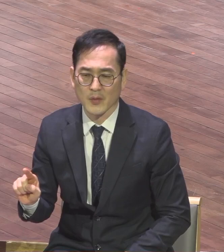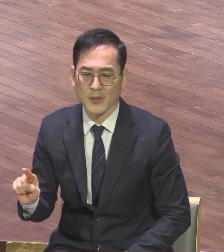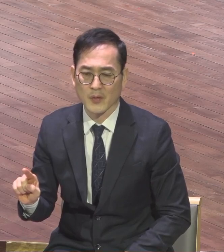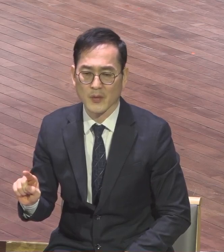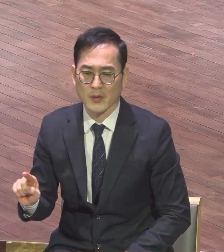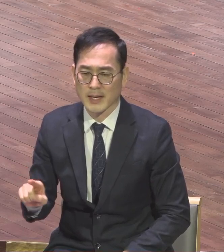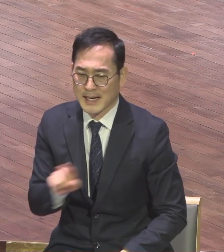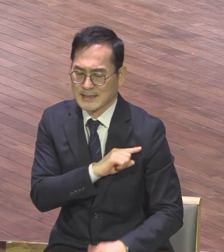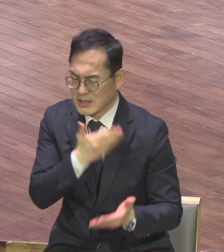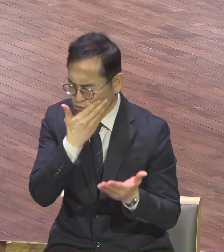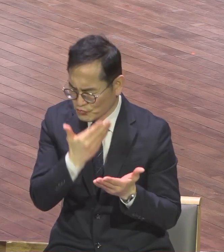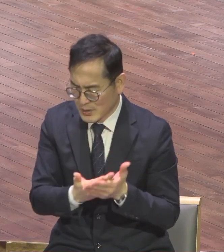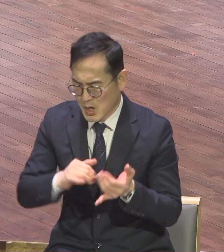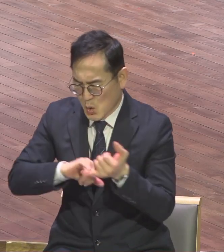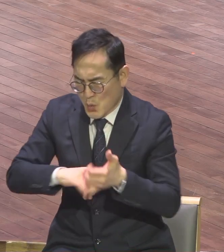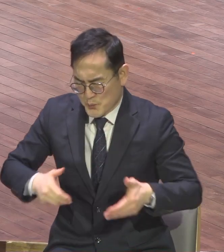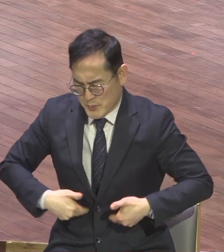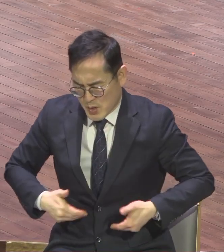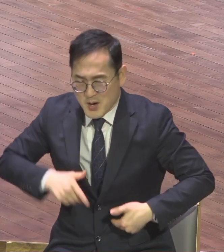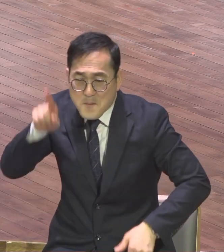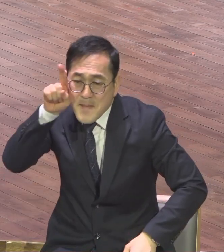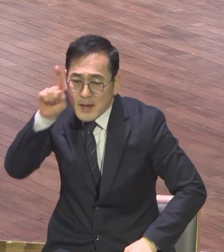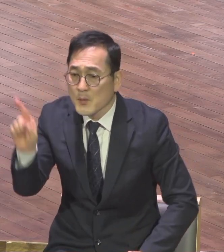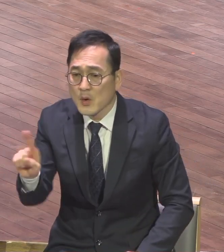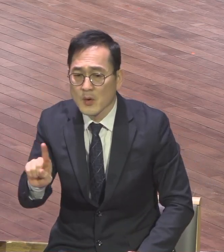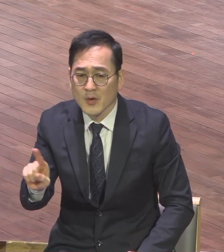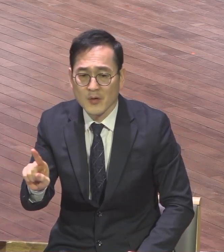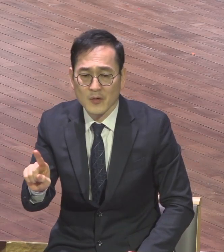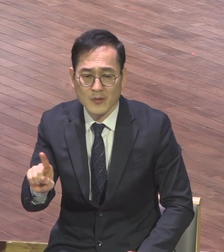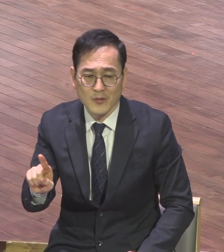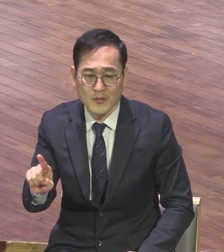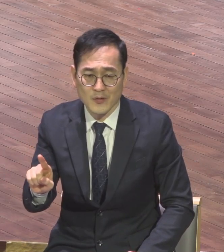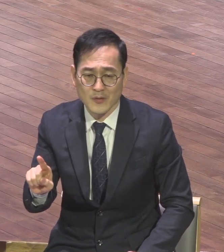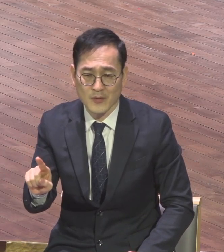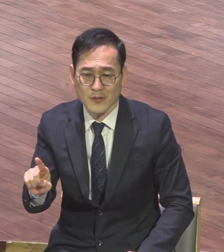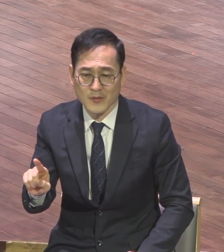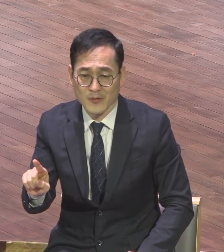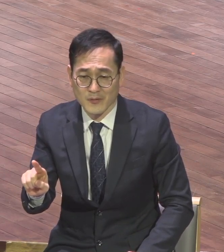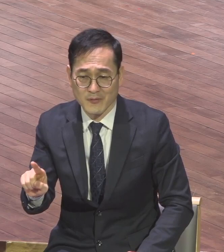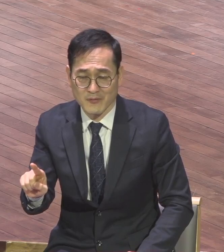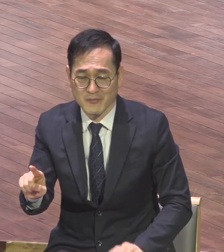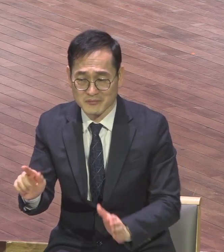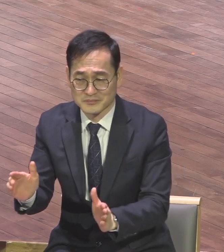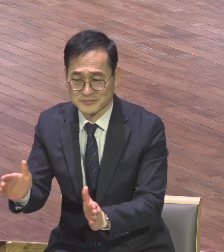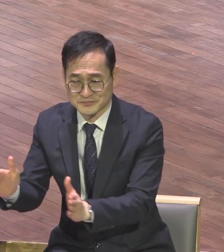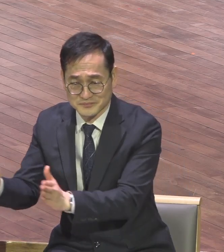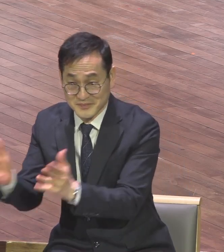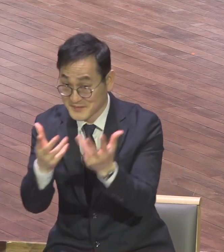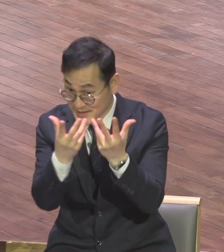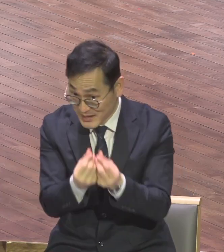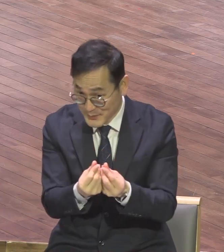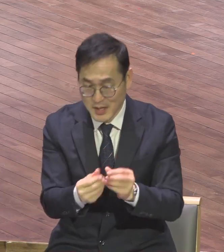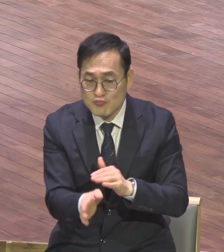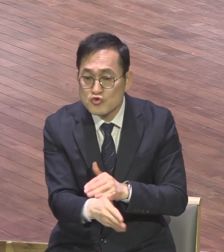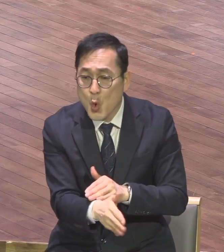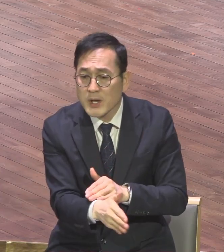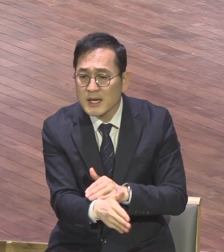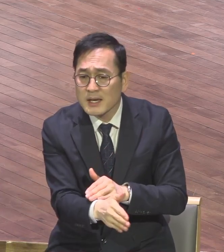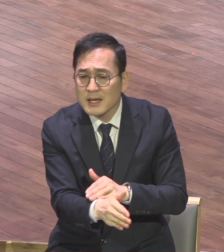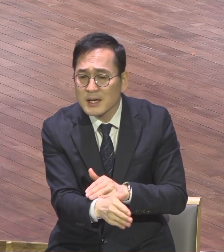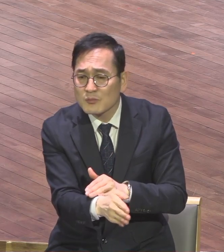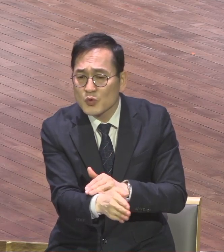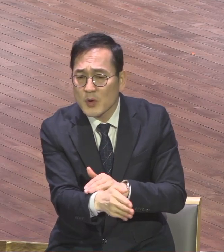이 질문은 전혀 어렵거나 심오한 질문 아닙니다. 물고기에게는 물이 모든 것입니다. 물을